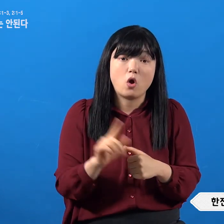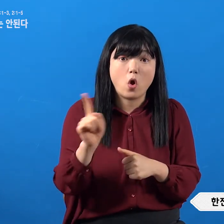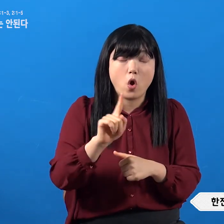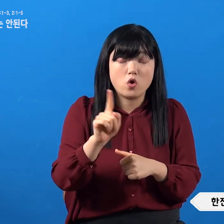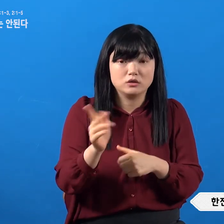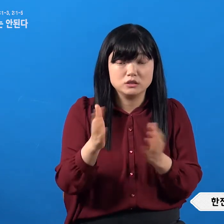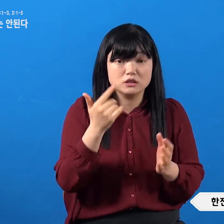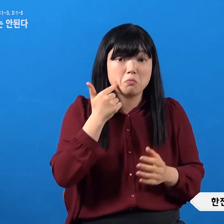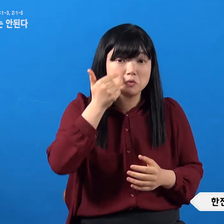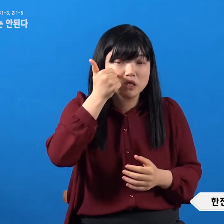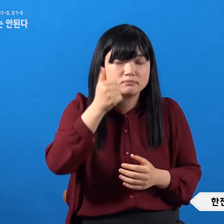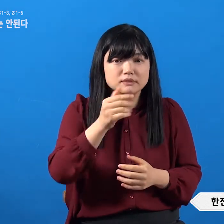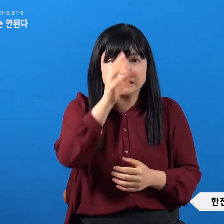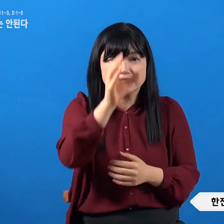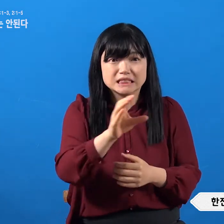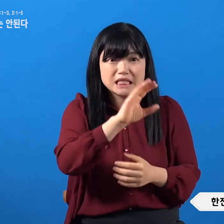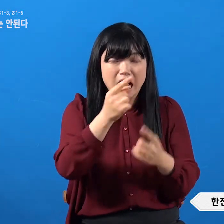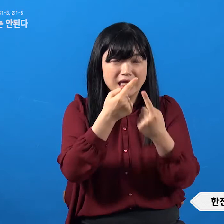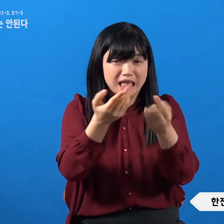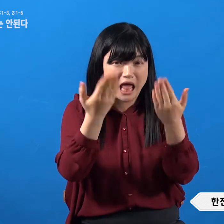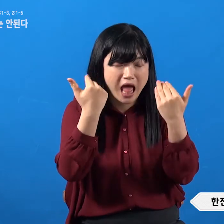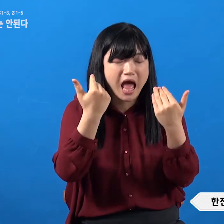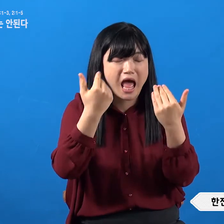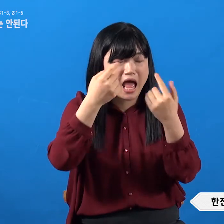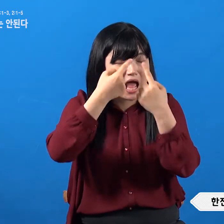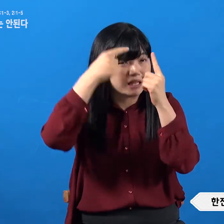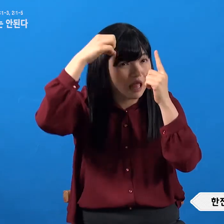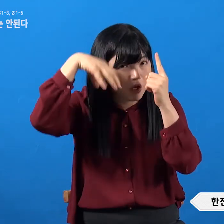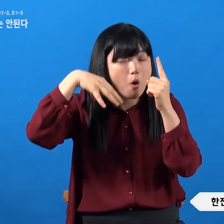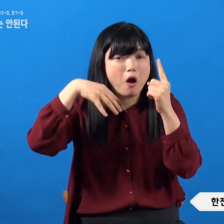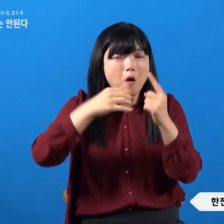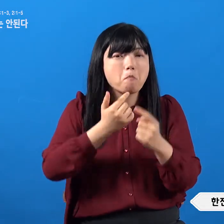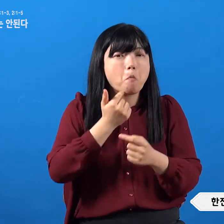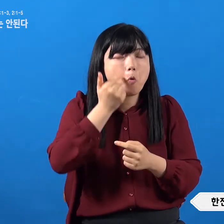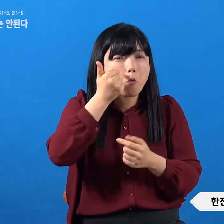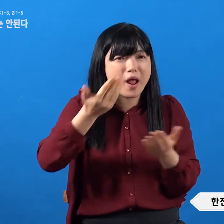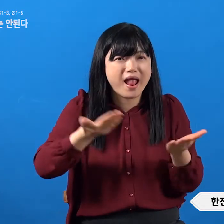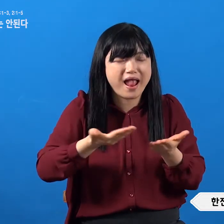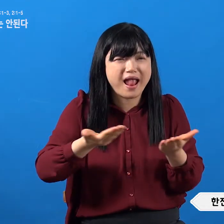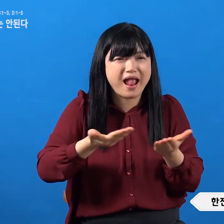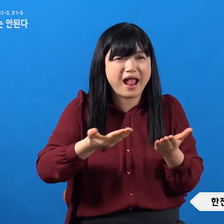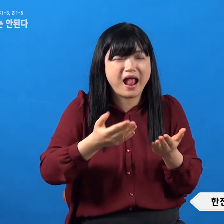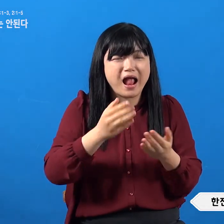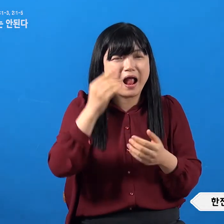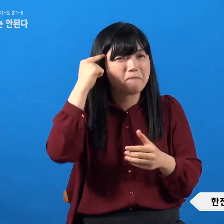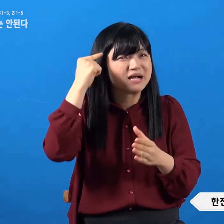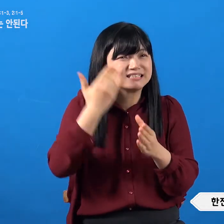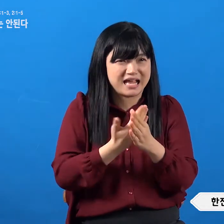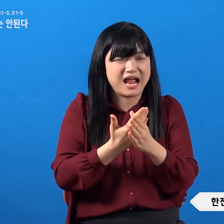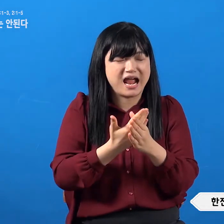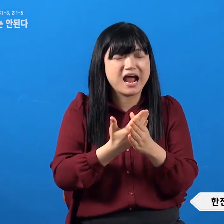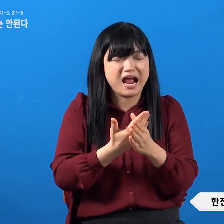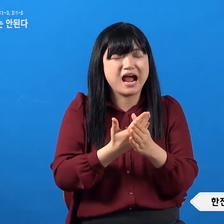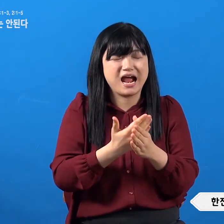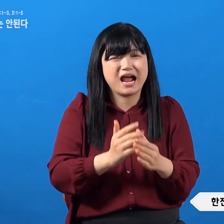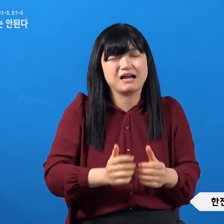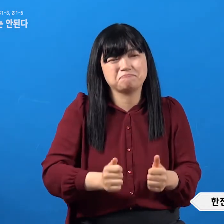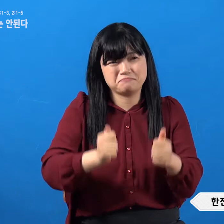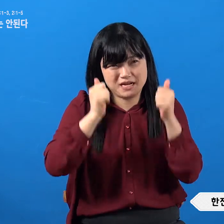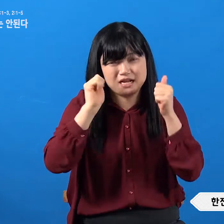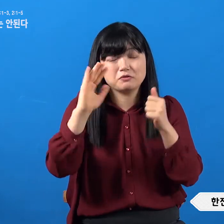어떤 목사님이 어느 신학대학원에서 목회학 박사 학위를 받게 됐는데, 그러니까